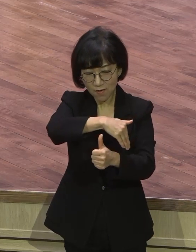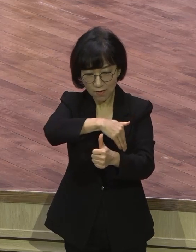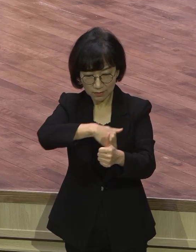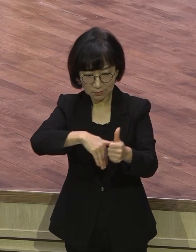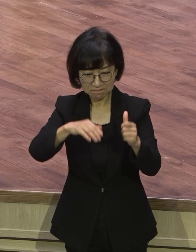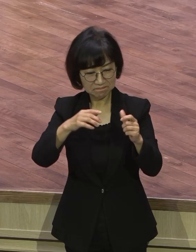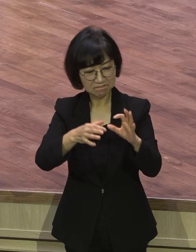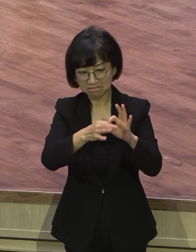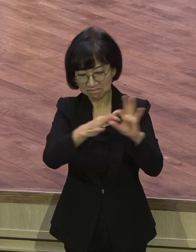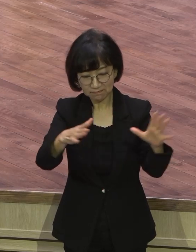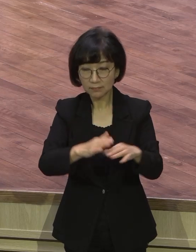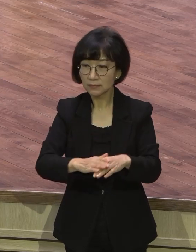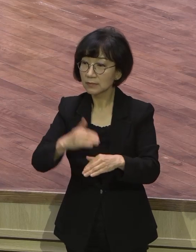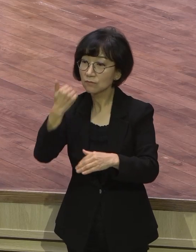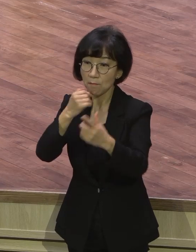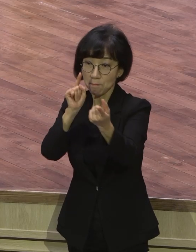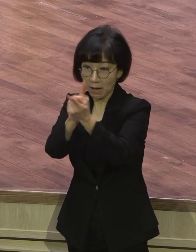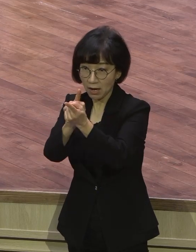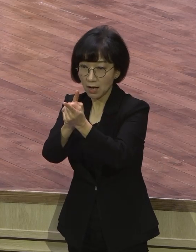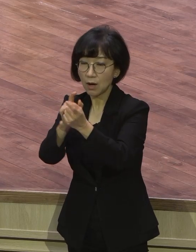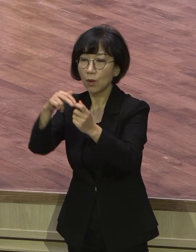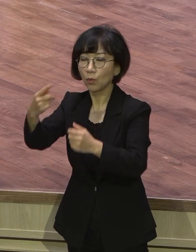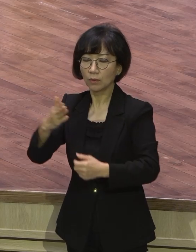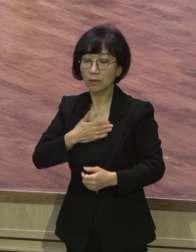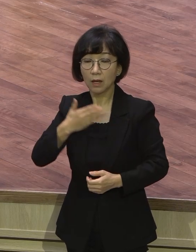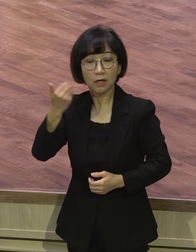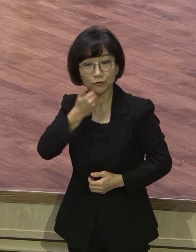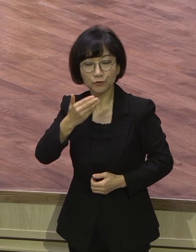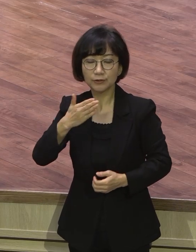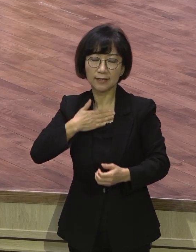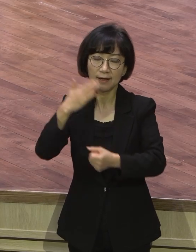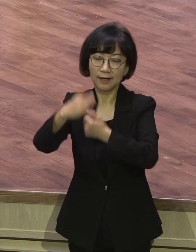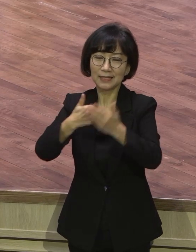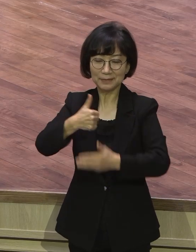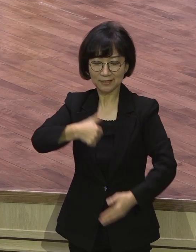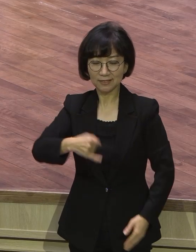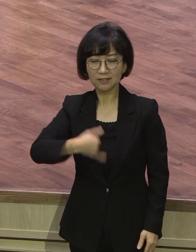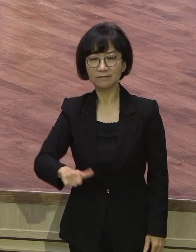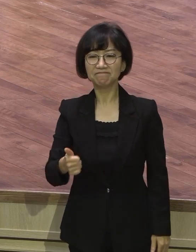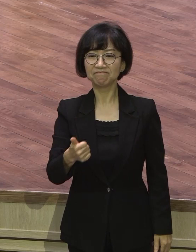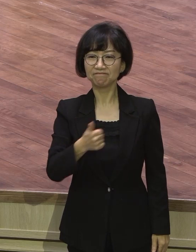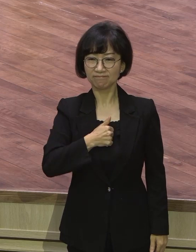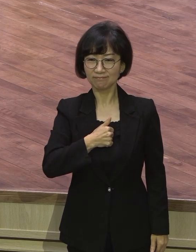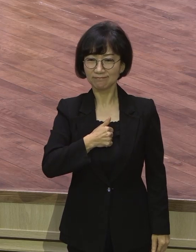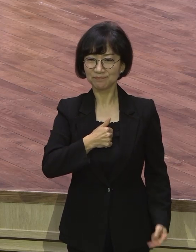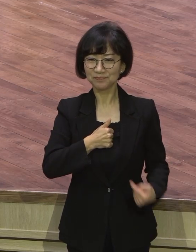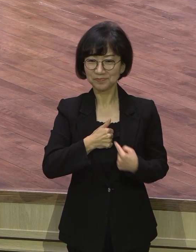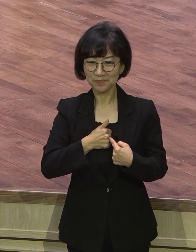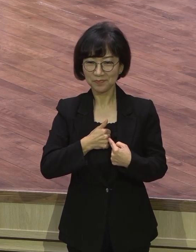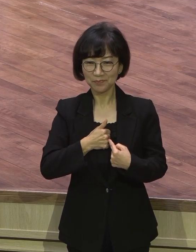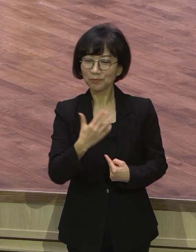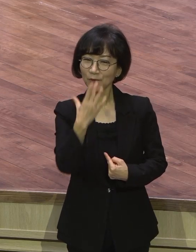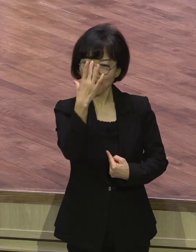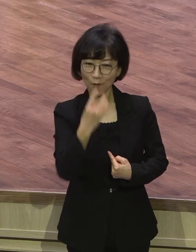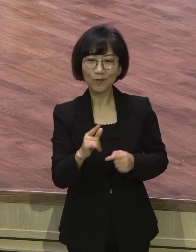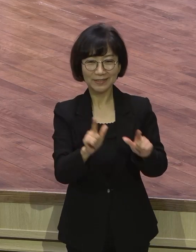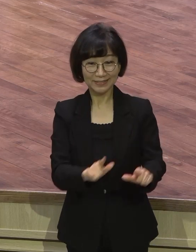만나도 하나님의 자녀다. 이런 정체성. 하나님의 자녀다운 삶.